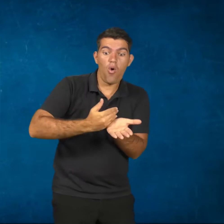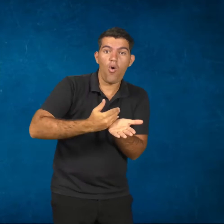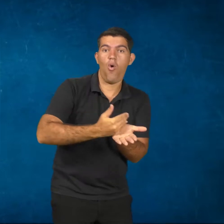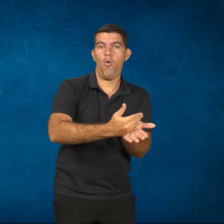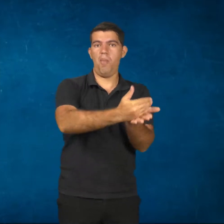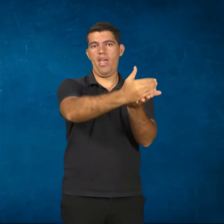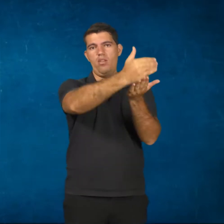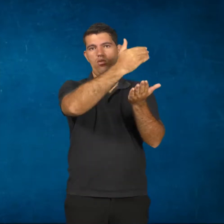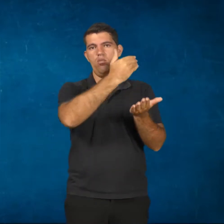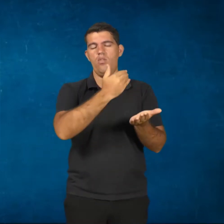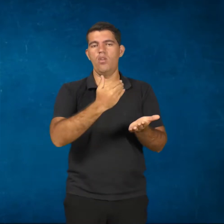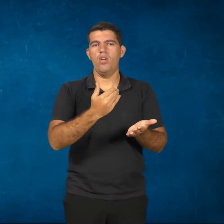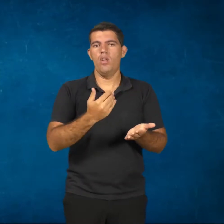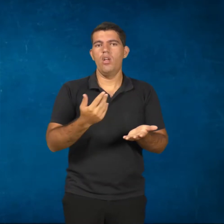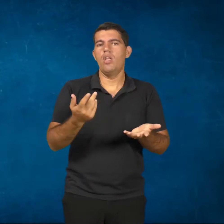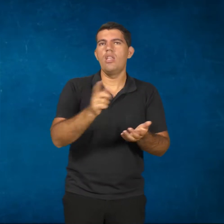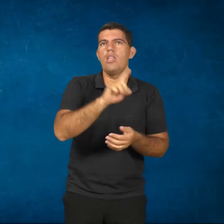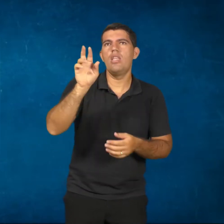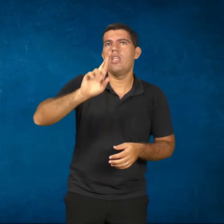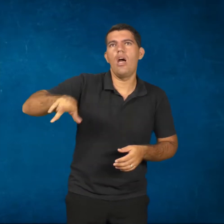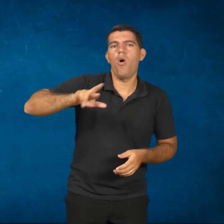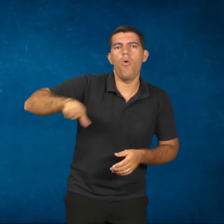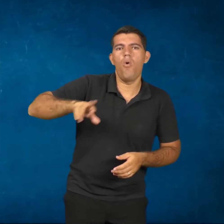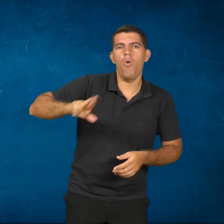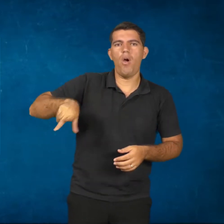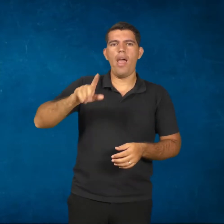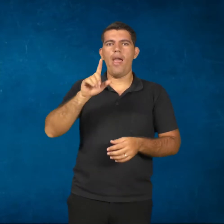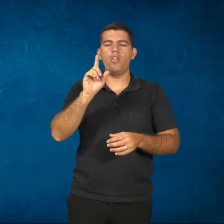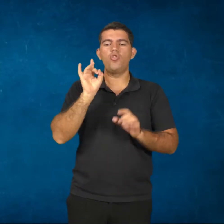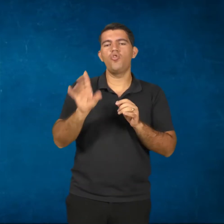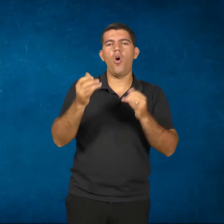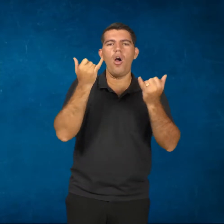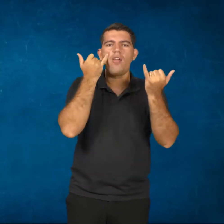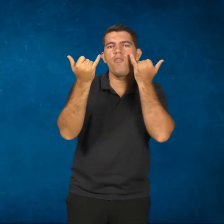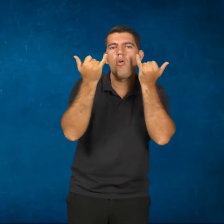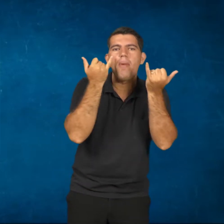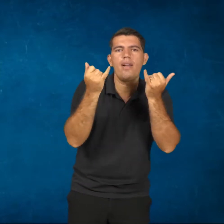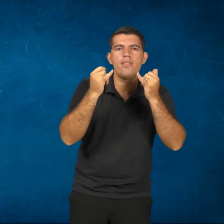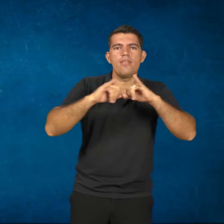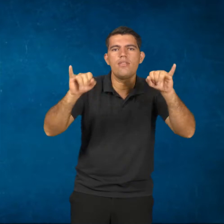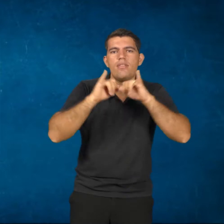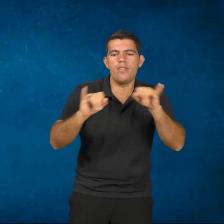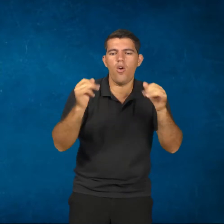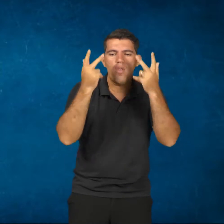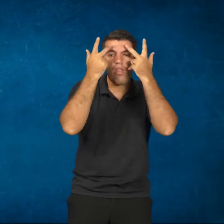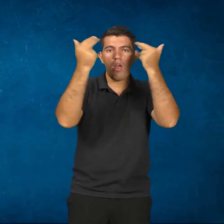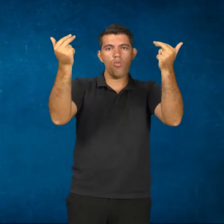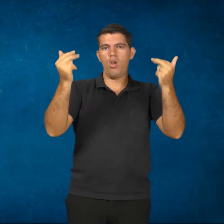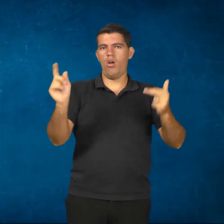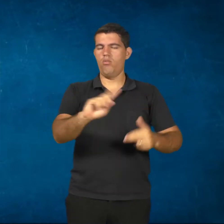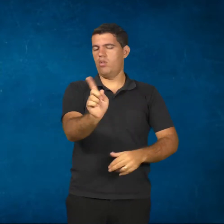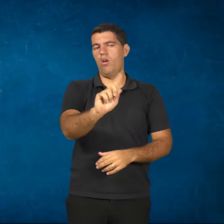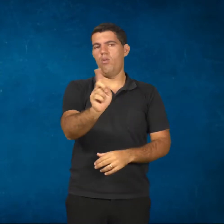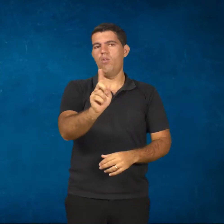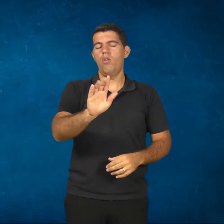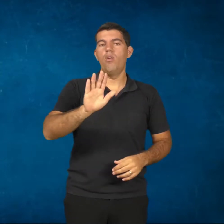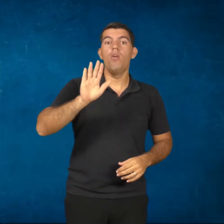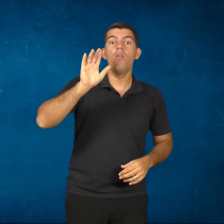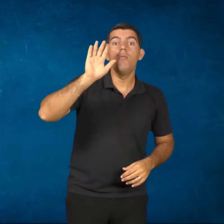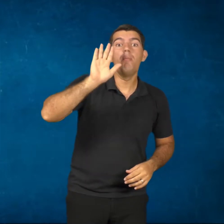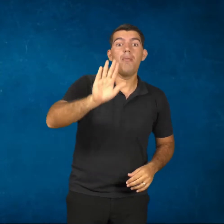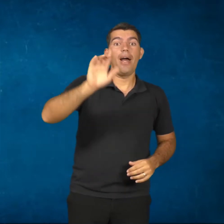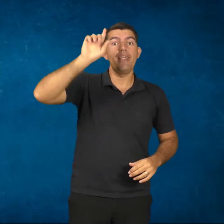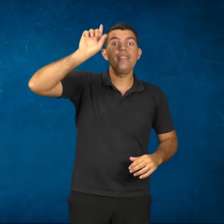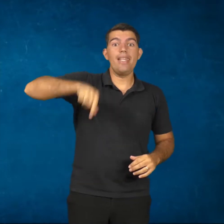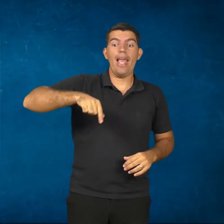não tomar como uma coisa, como um dado, né? Como um dado natural, mas como